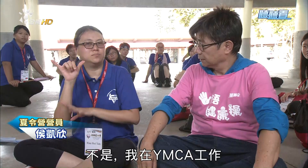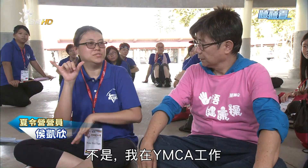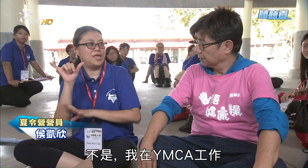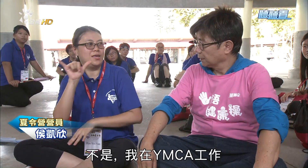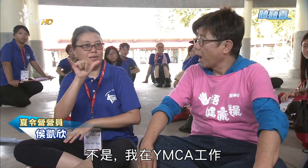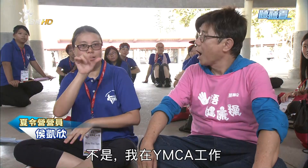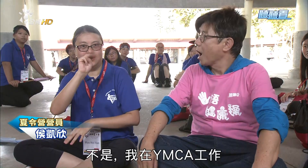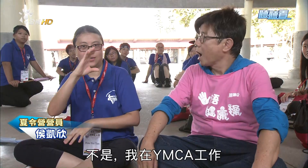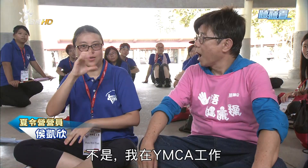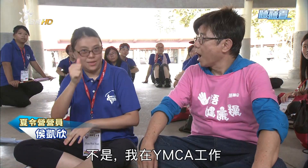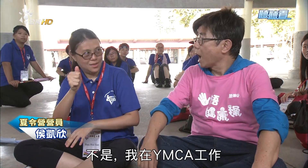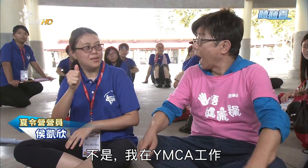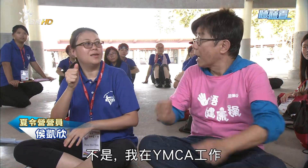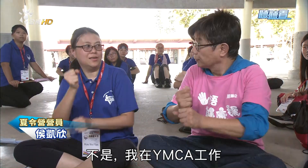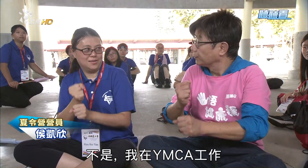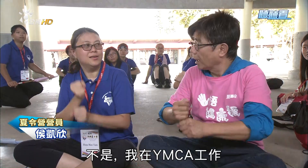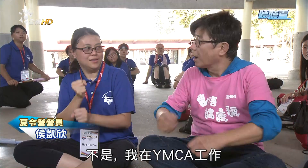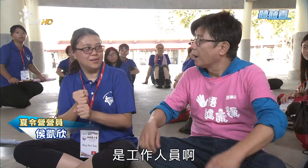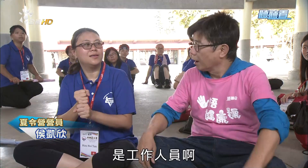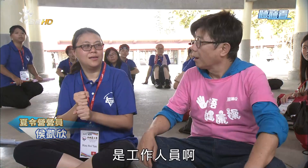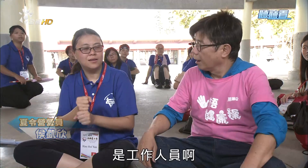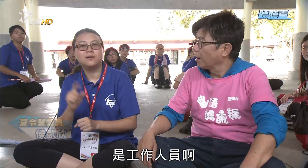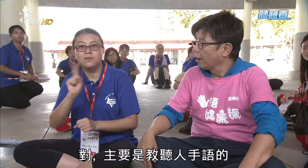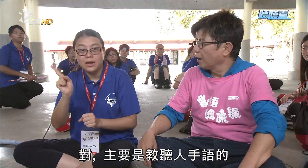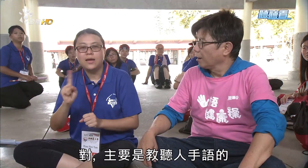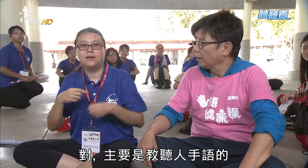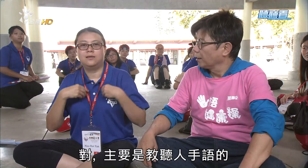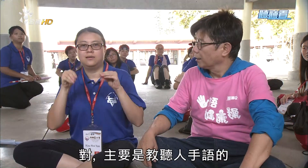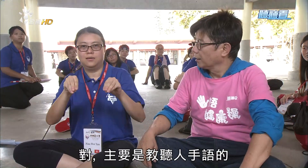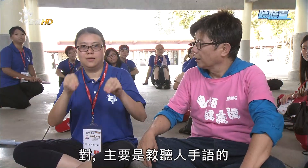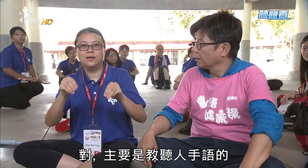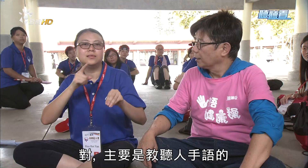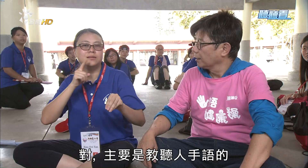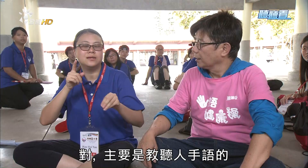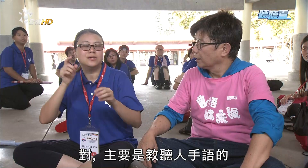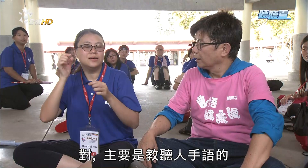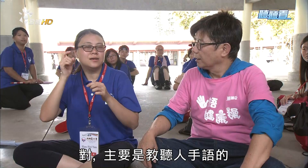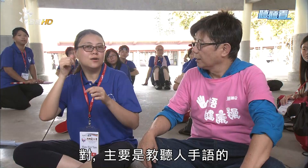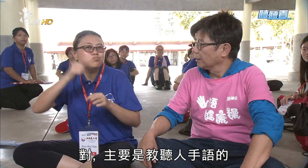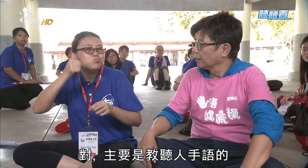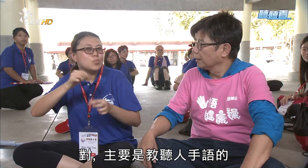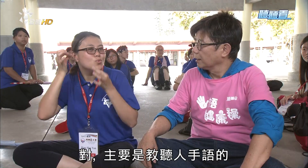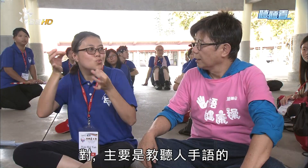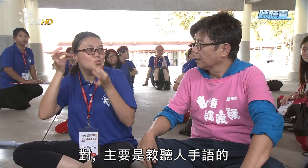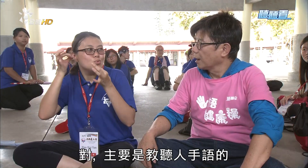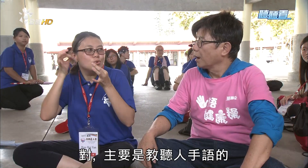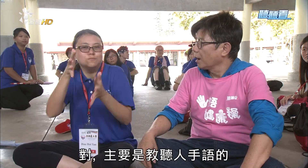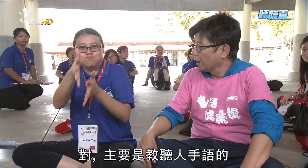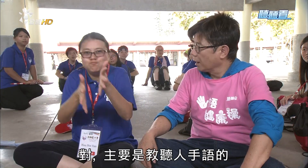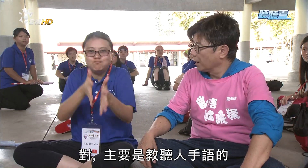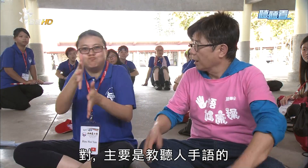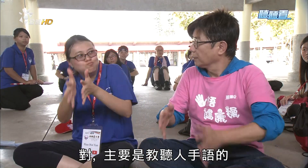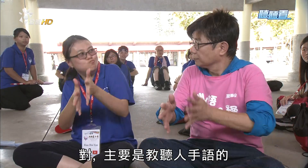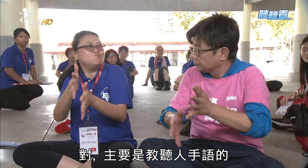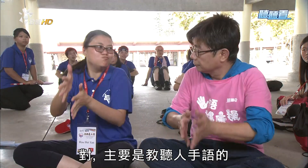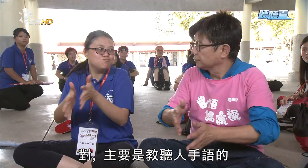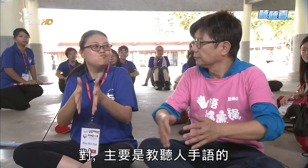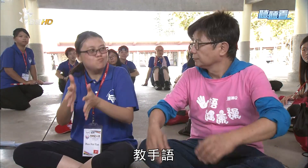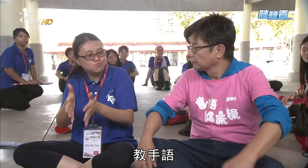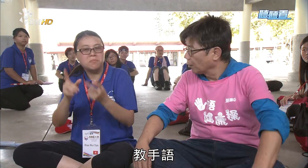YMCA 工作。 哦，是工作人员啊。 对，主要是教听人手语的。 哦， 教手语， 教